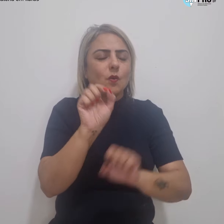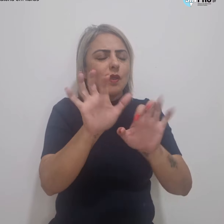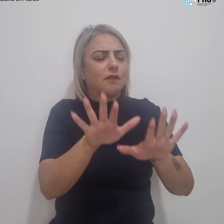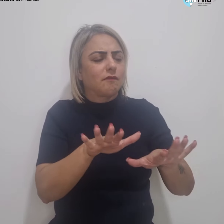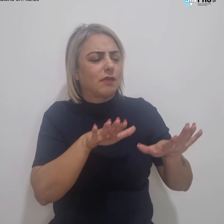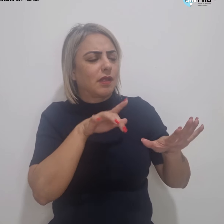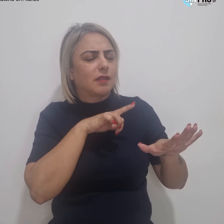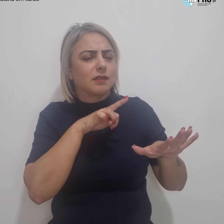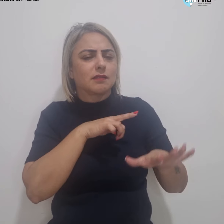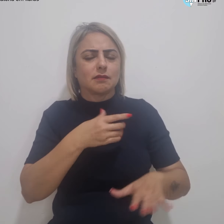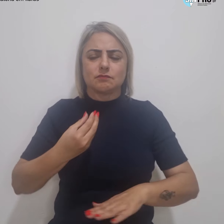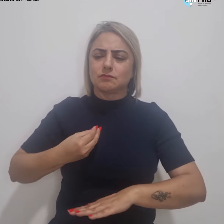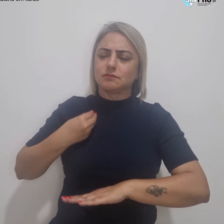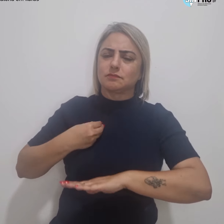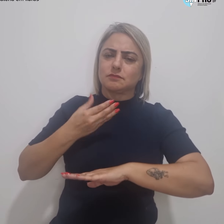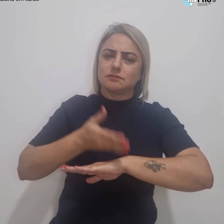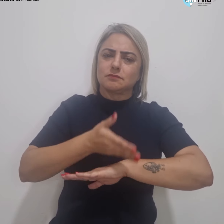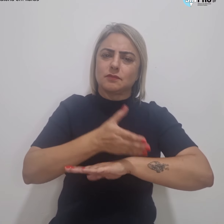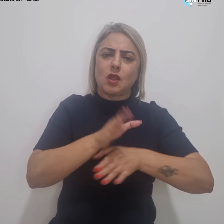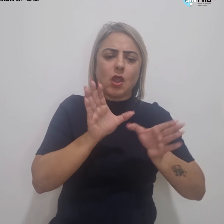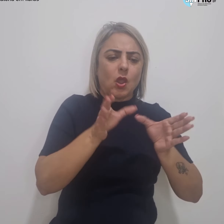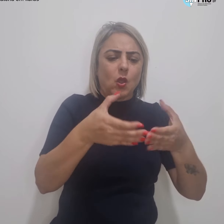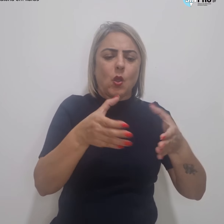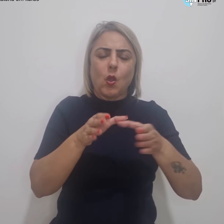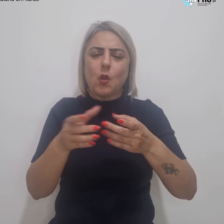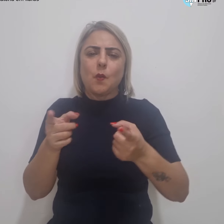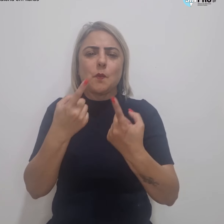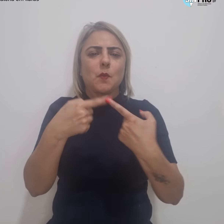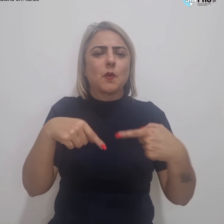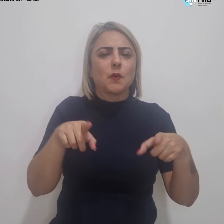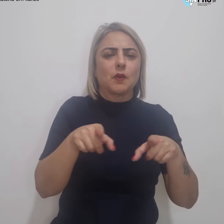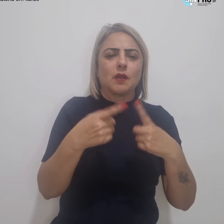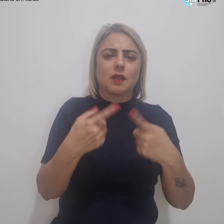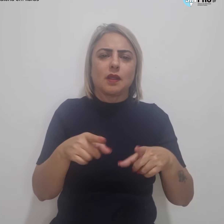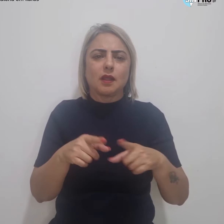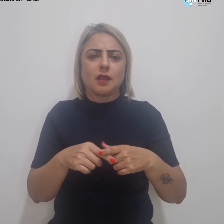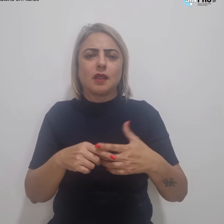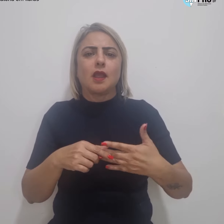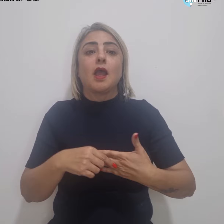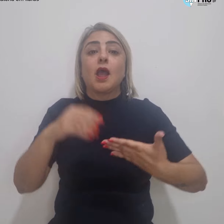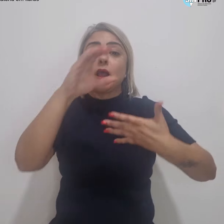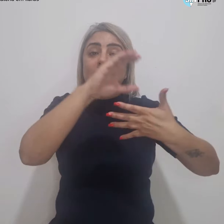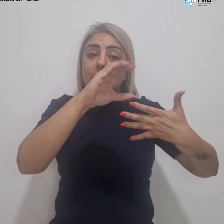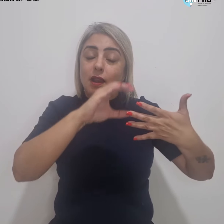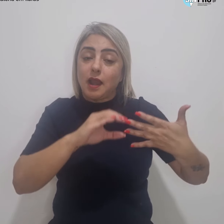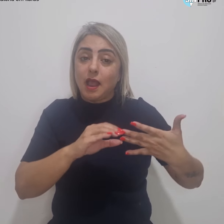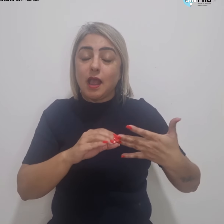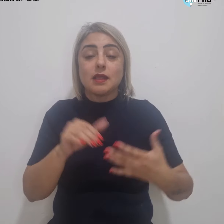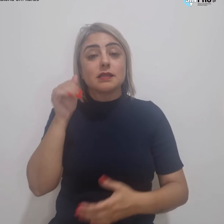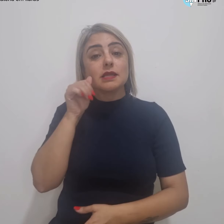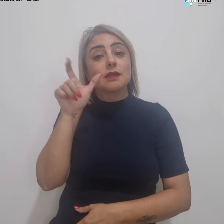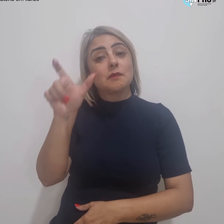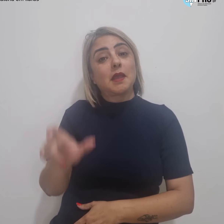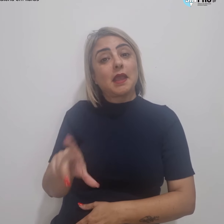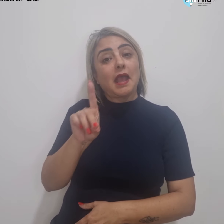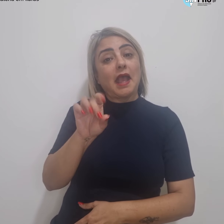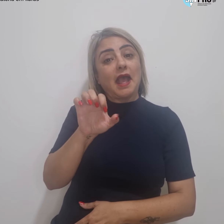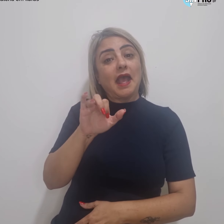com a participação de grupos musicais, som de classe e deusa do forró, lançamento de